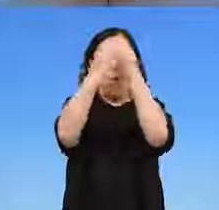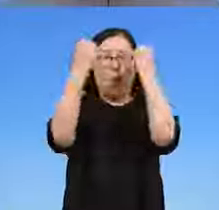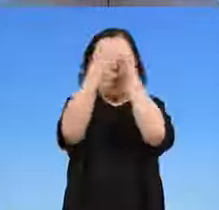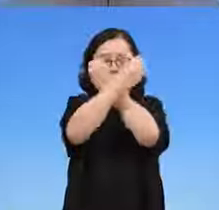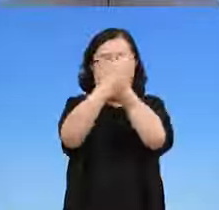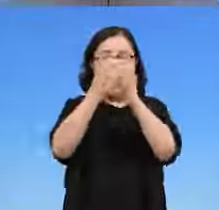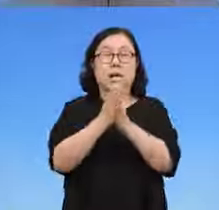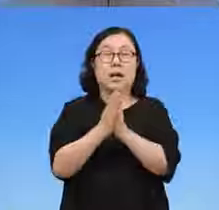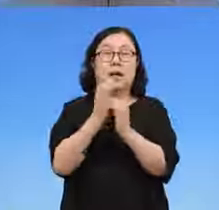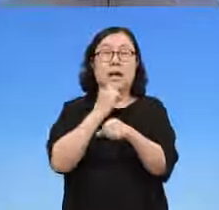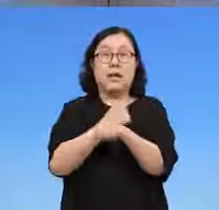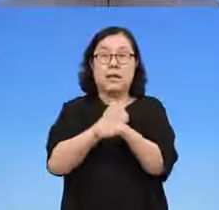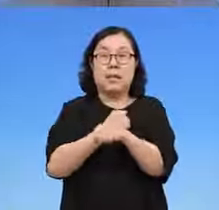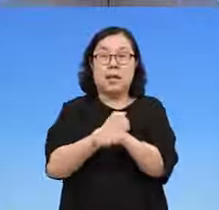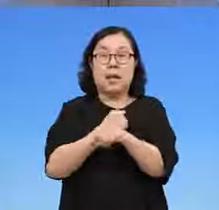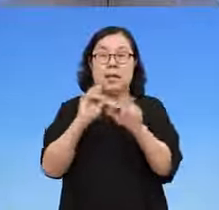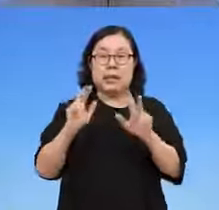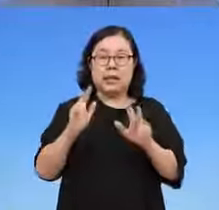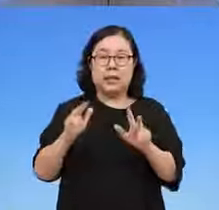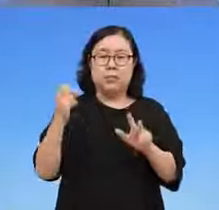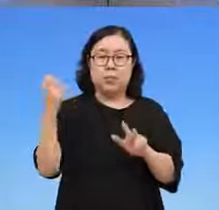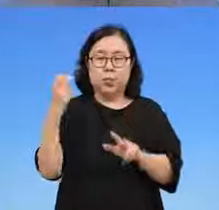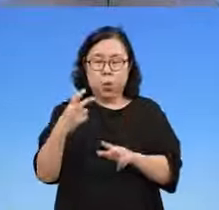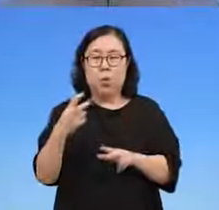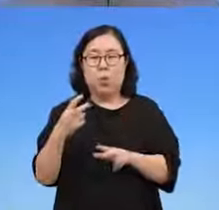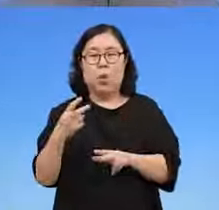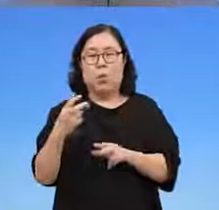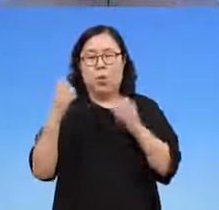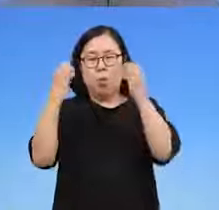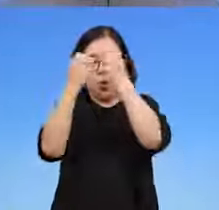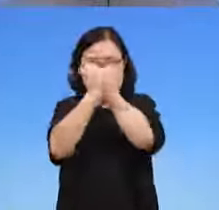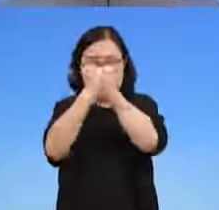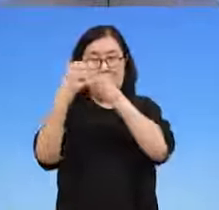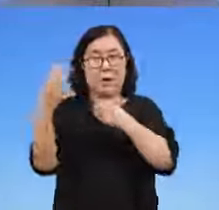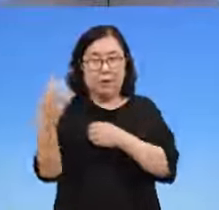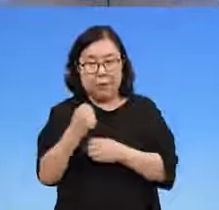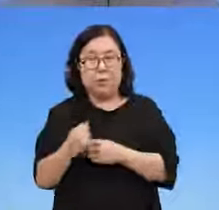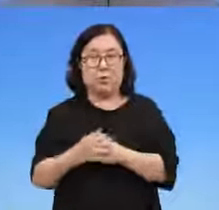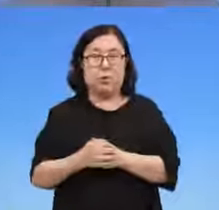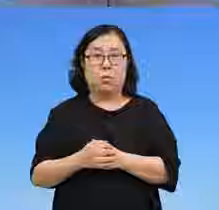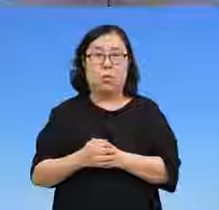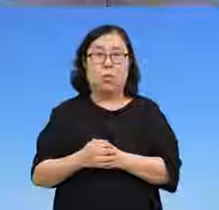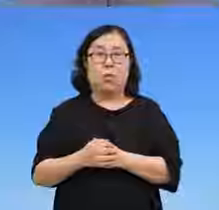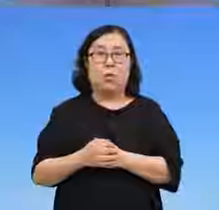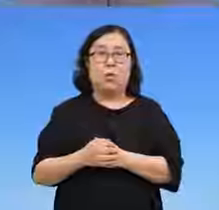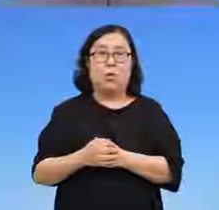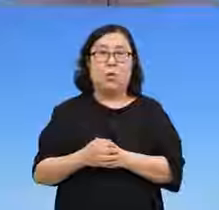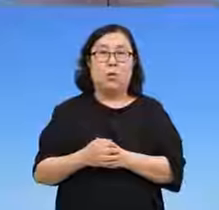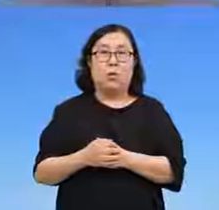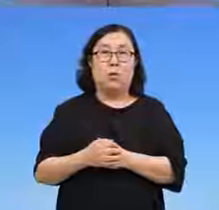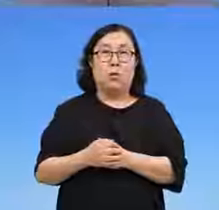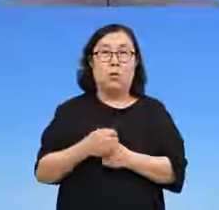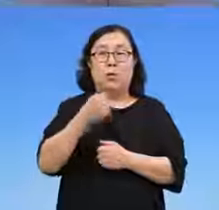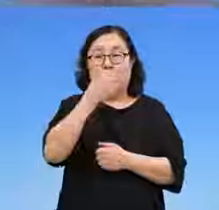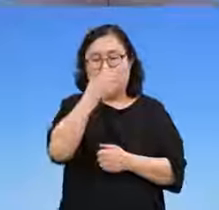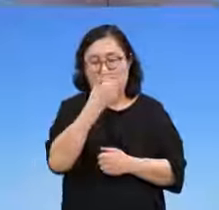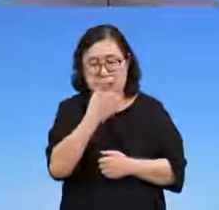그렇게 시달리고 순환을 당해놓고 또 왜 안 해도 되는 거를 하냐고 그랬다가 또 하나님께 위로를 받았다가,